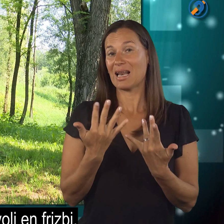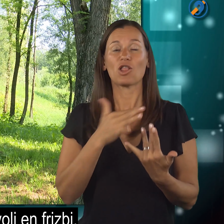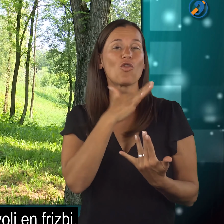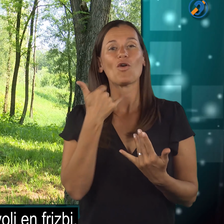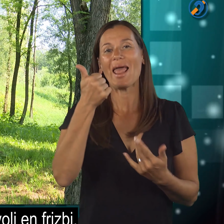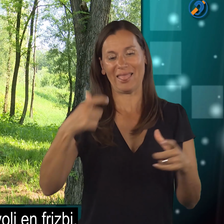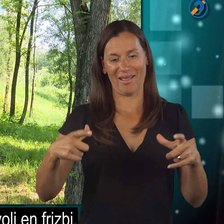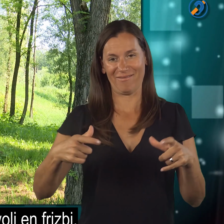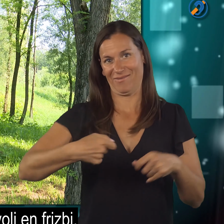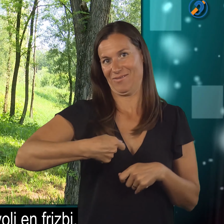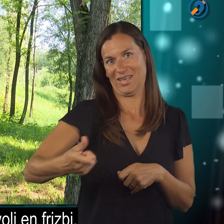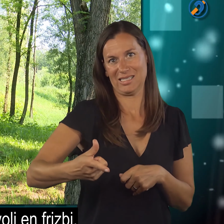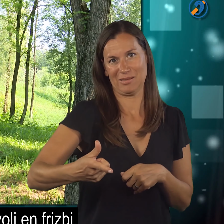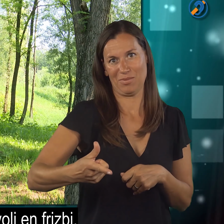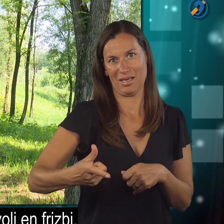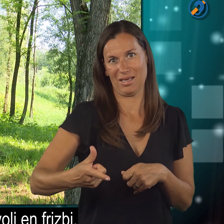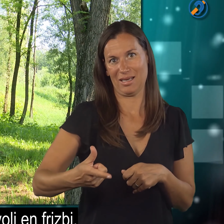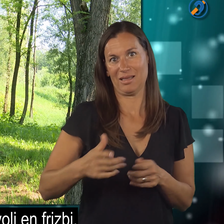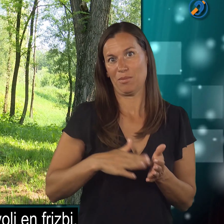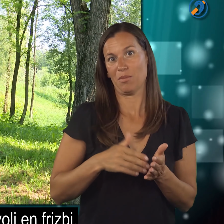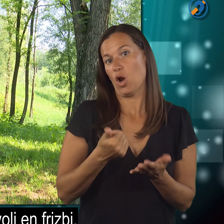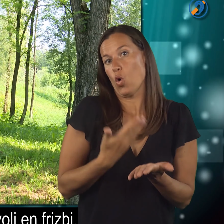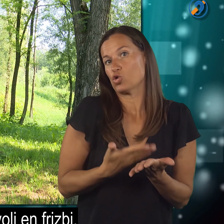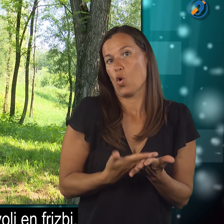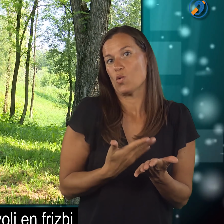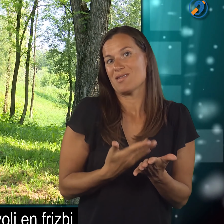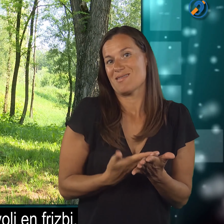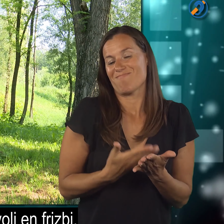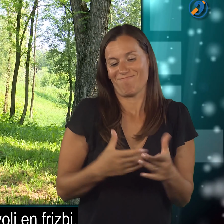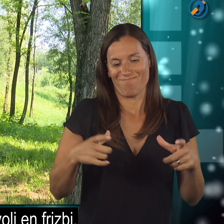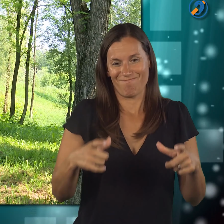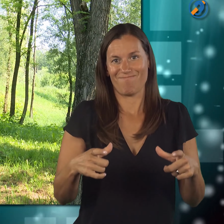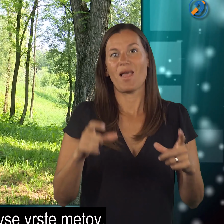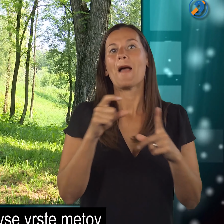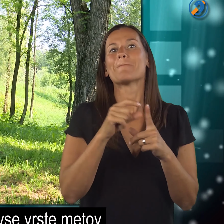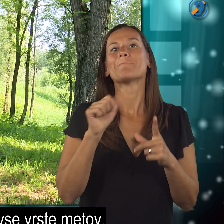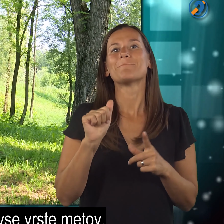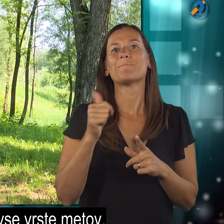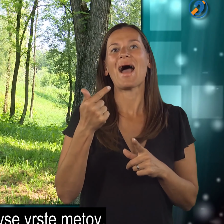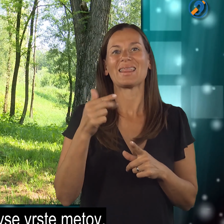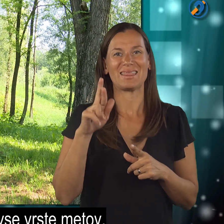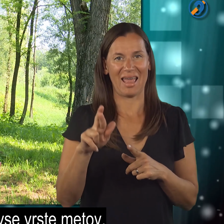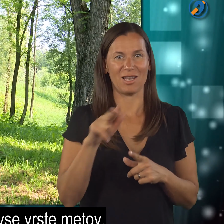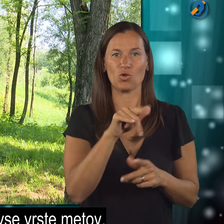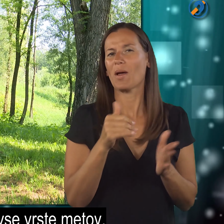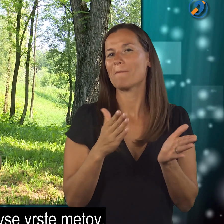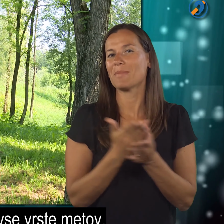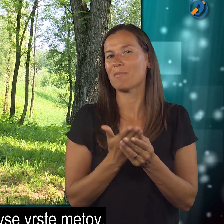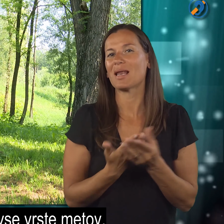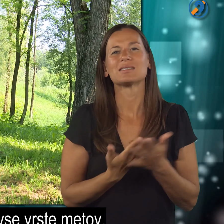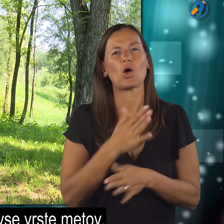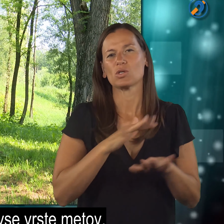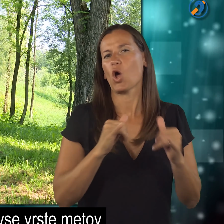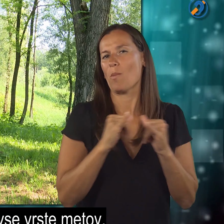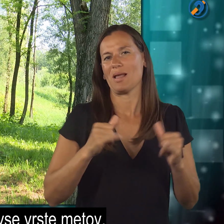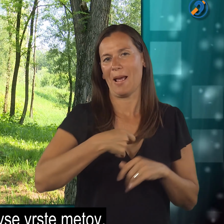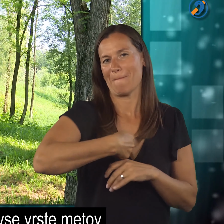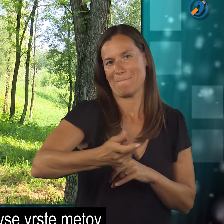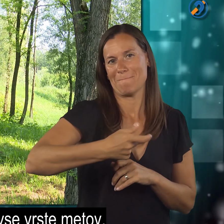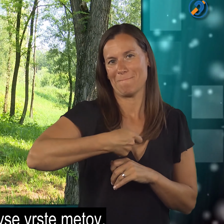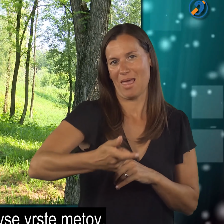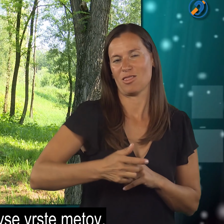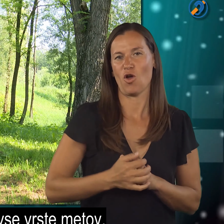Da igrate dovolj en frisbi, recimo osnovni pater, tisti, ki nekako je primeren za vse oblike